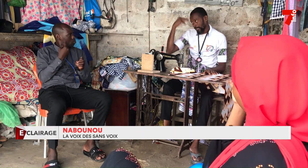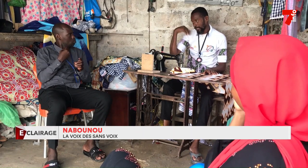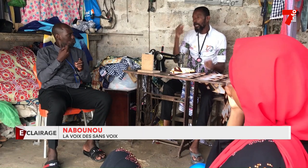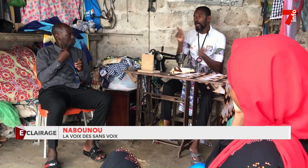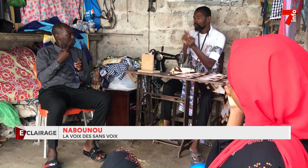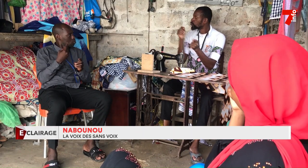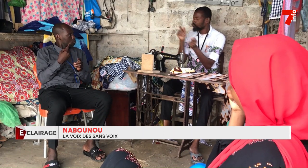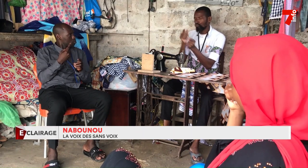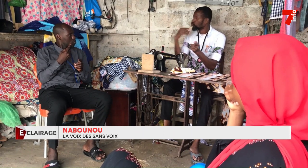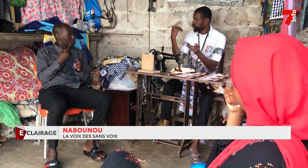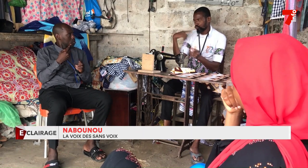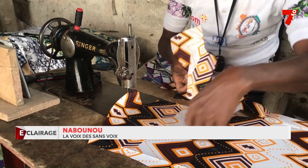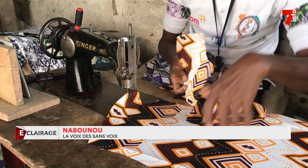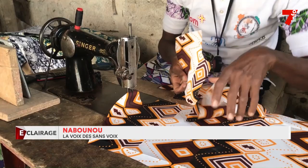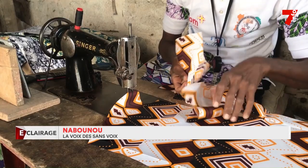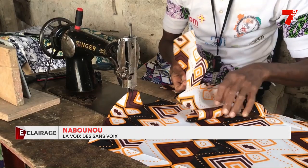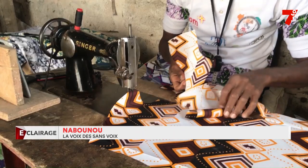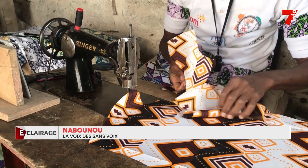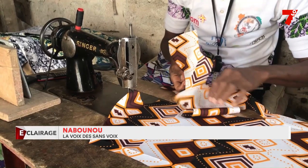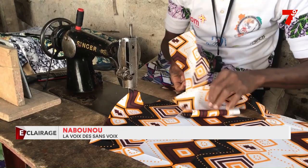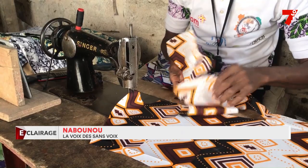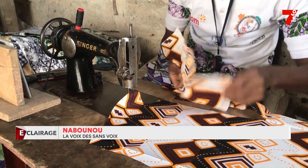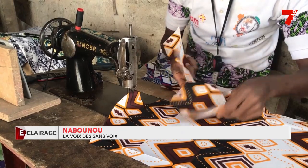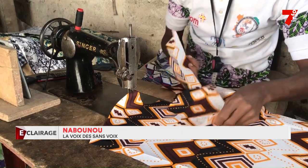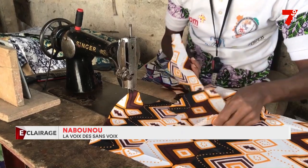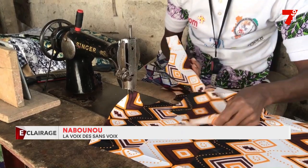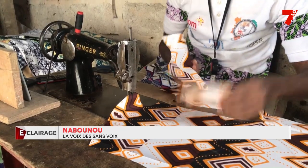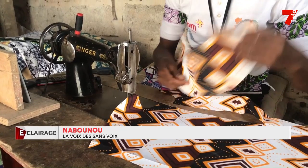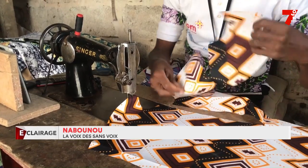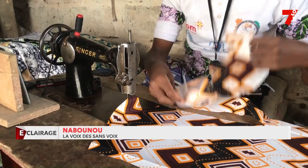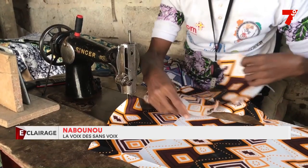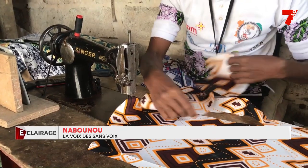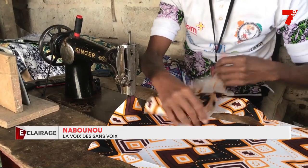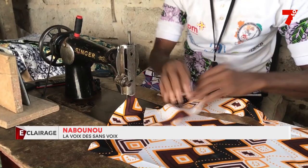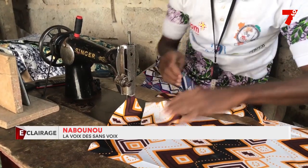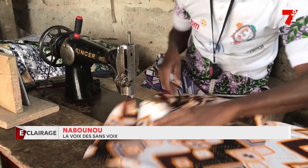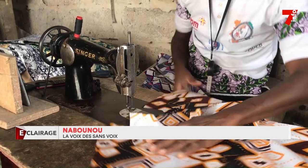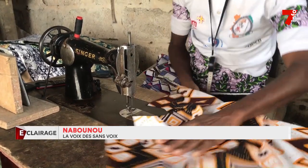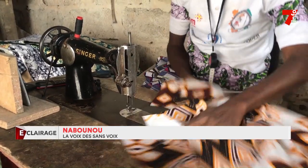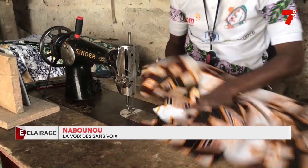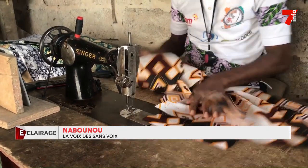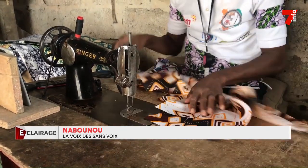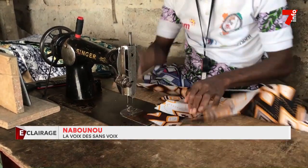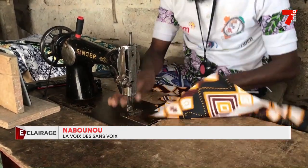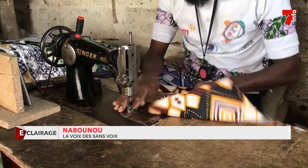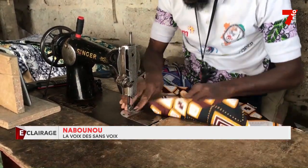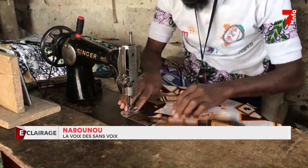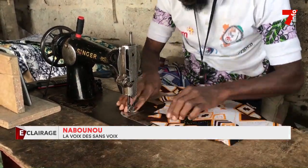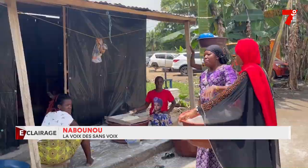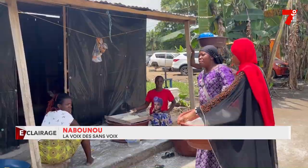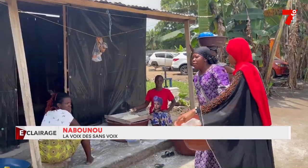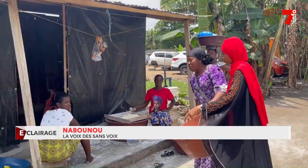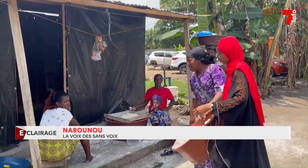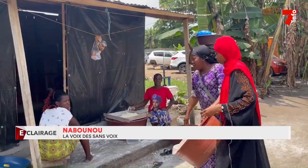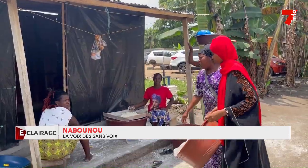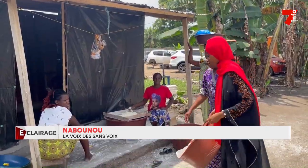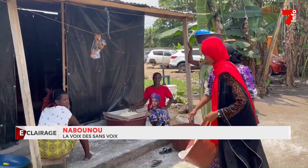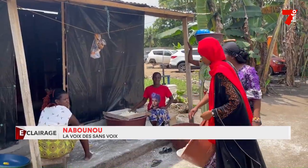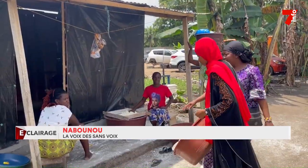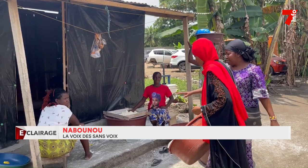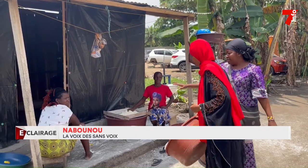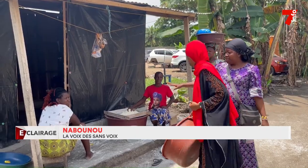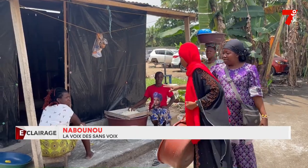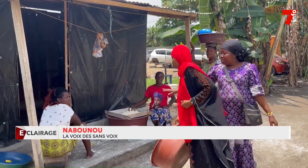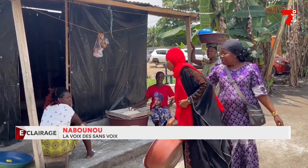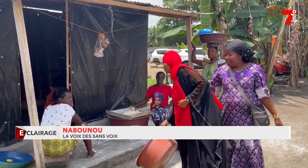et étudiants sourds. Et l'accès aux soins de santé et aux informations. L'association des sourds, muets et malentendants